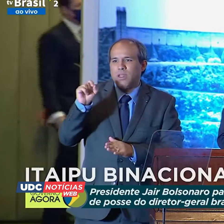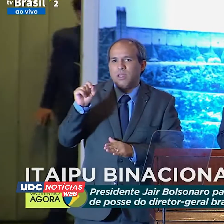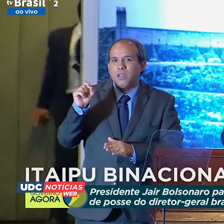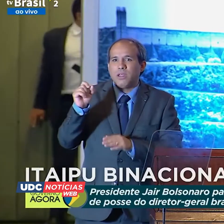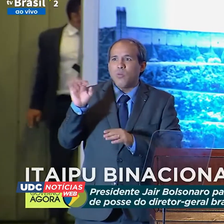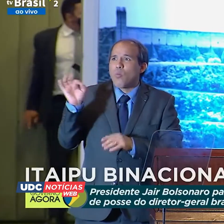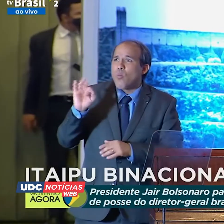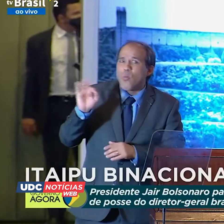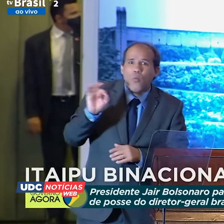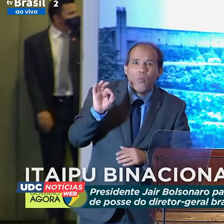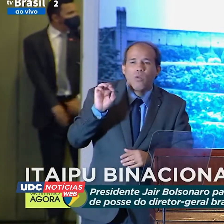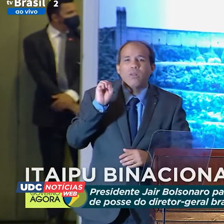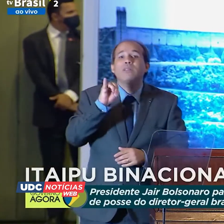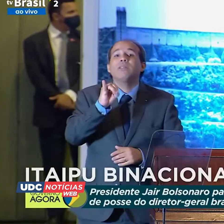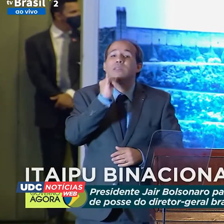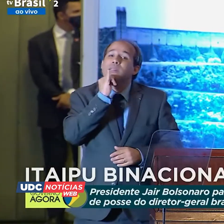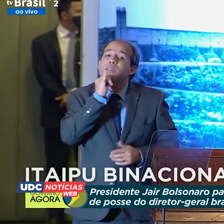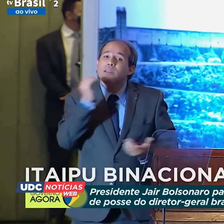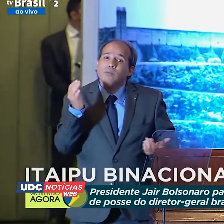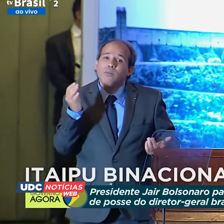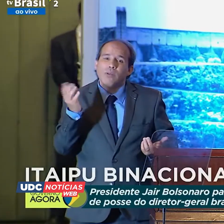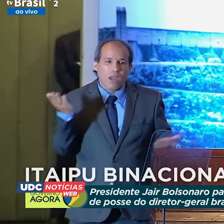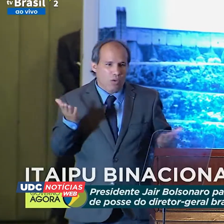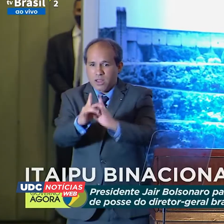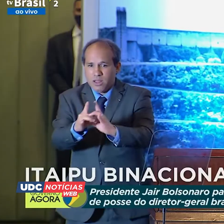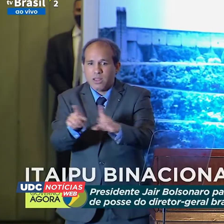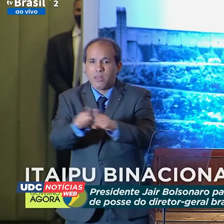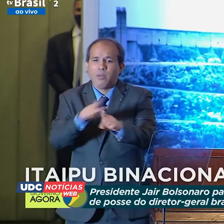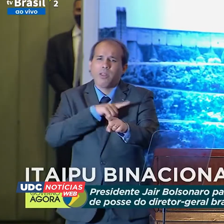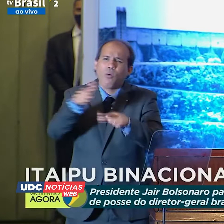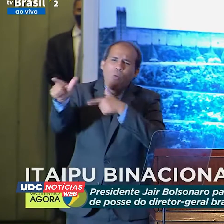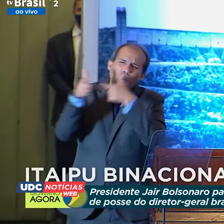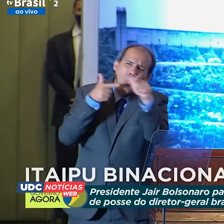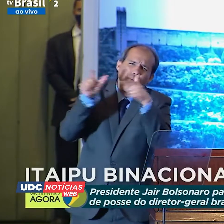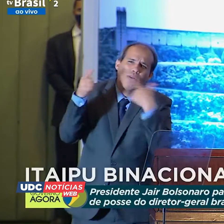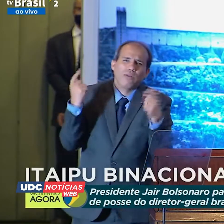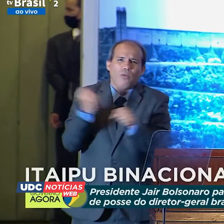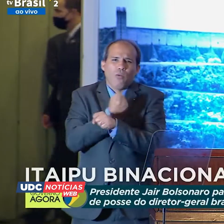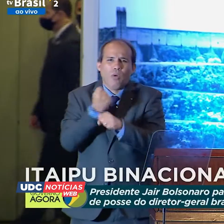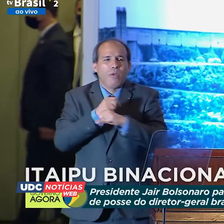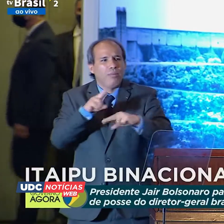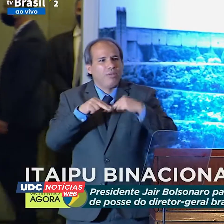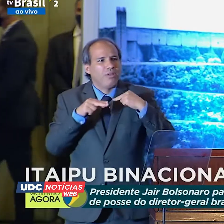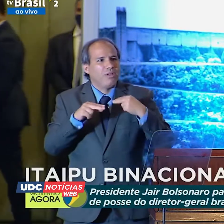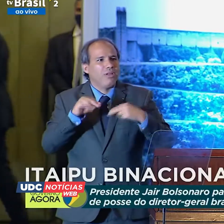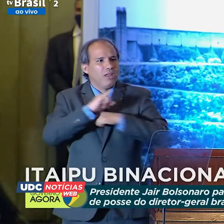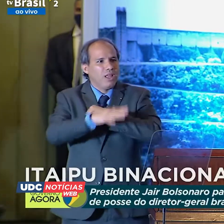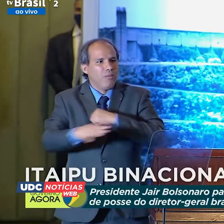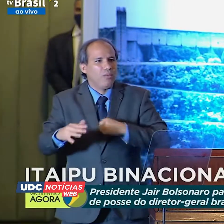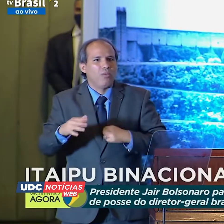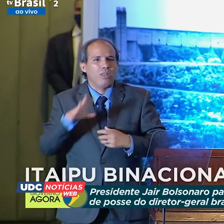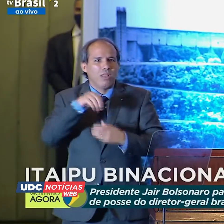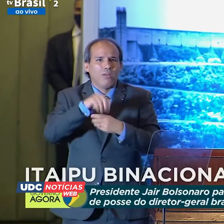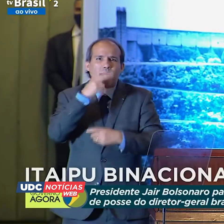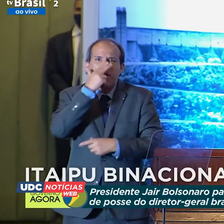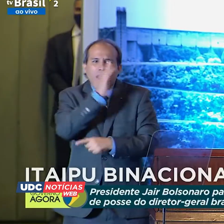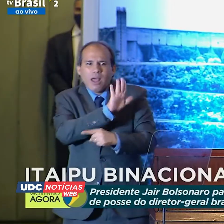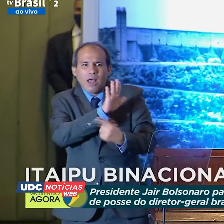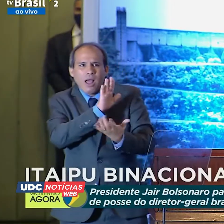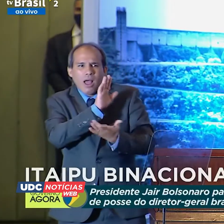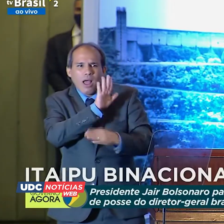Aqui, Itaipu Binacional. Porque Itaipu atende, na ordem de 40